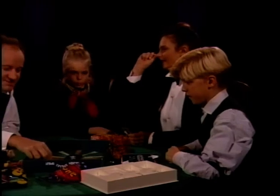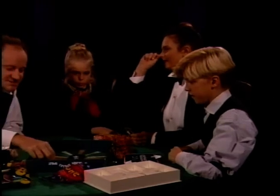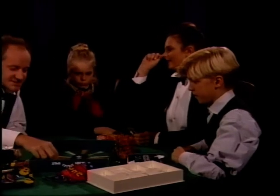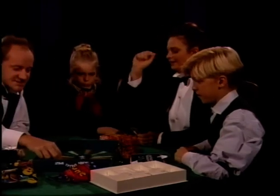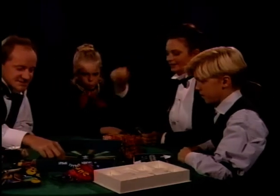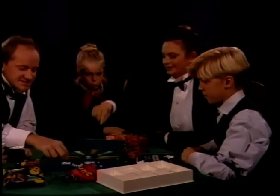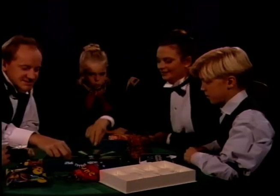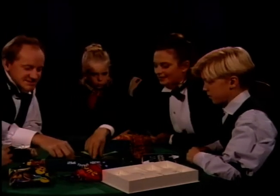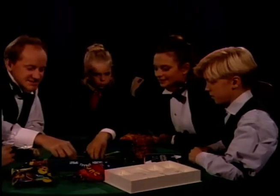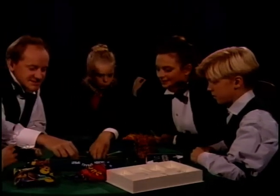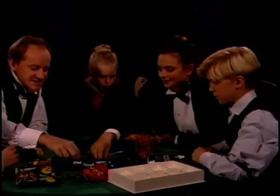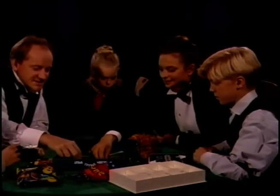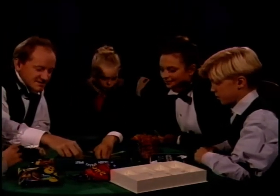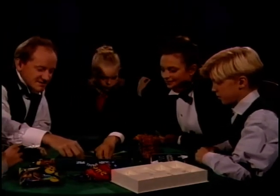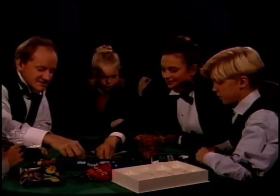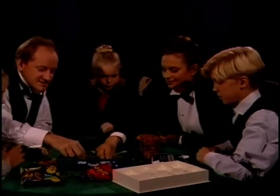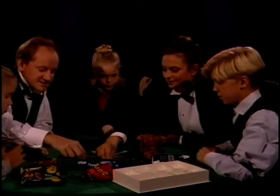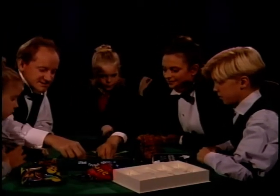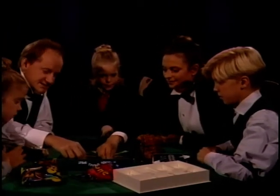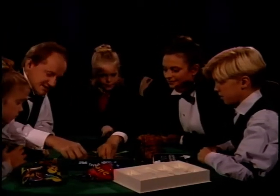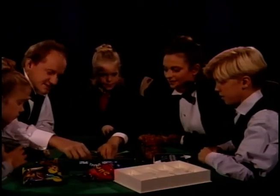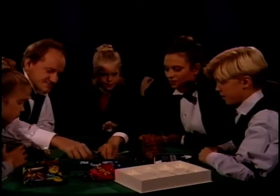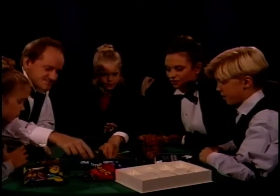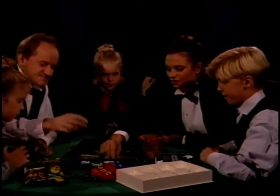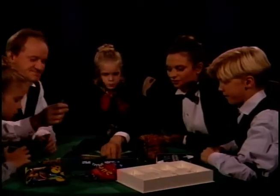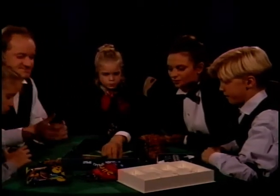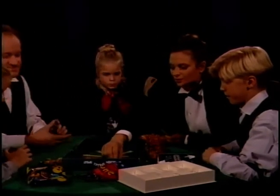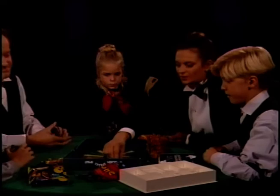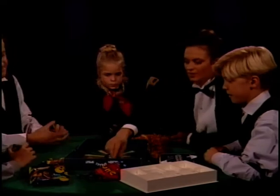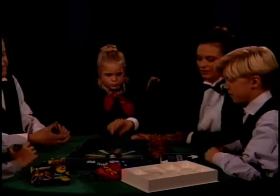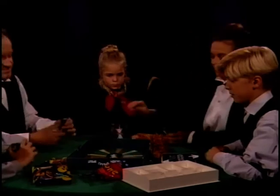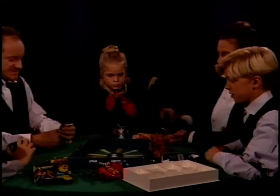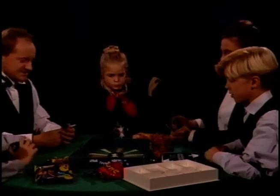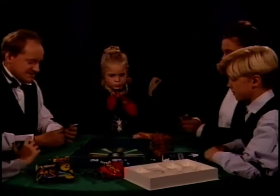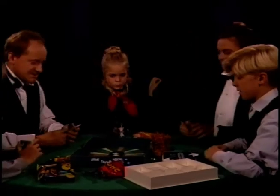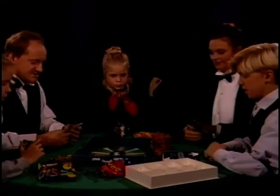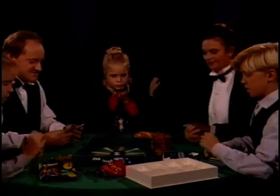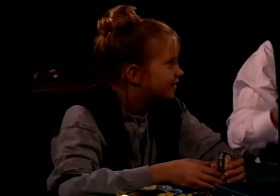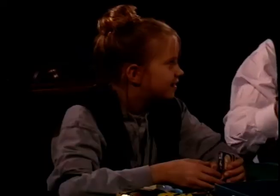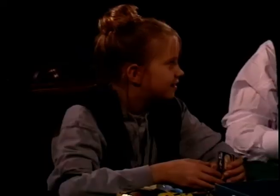etta. Ja, det kanske är en etta då. Ja, jag tyckte det tog lång tid för er att se. Då är det jag i stoppboken.